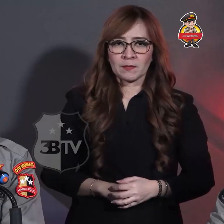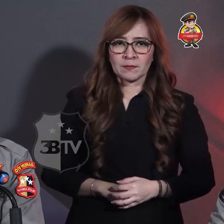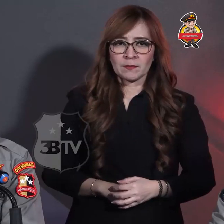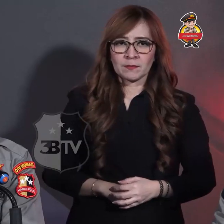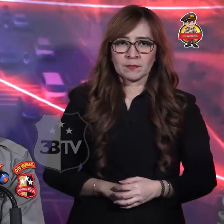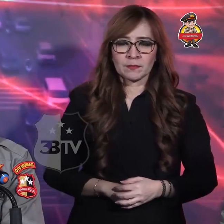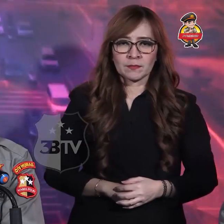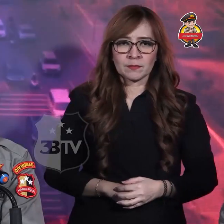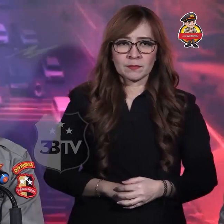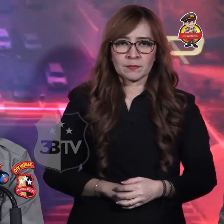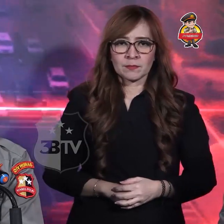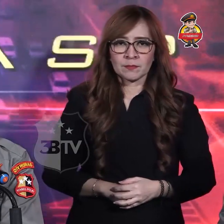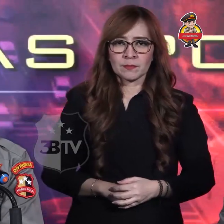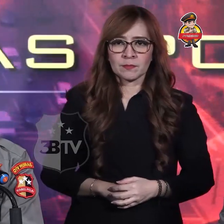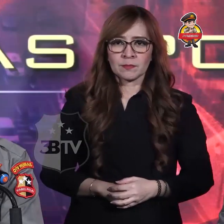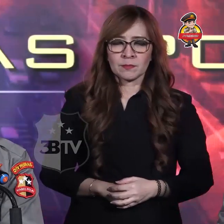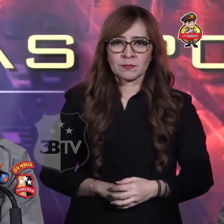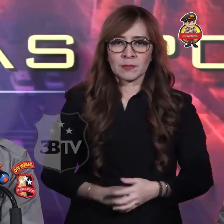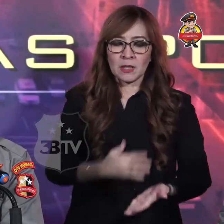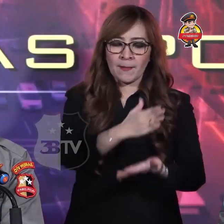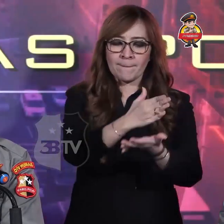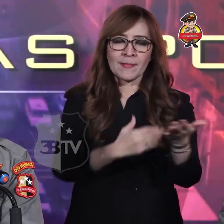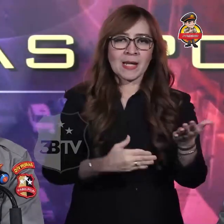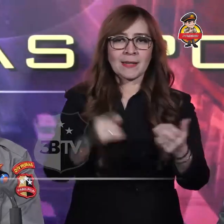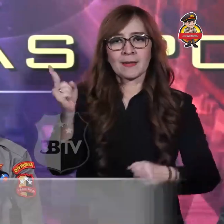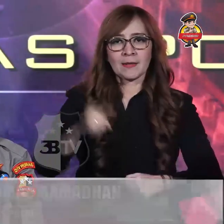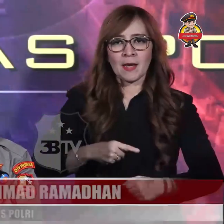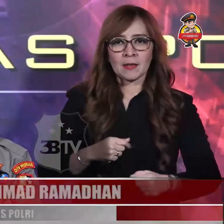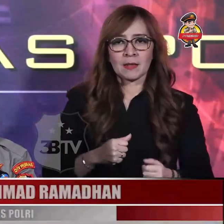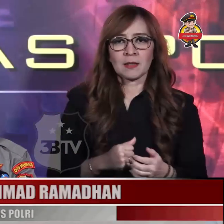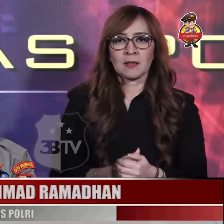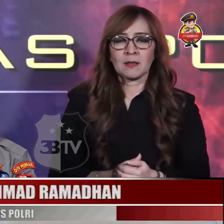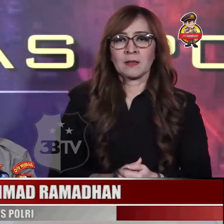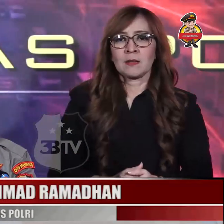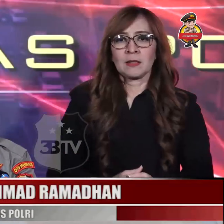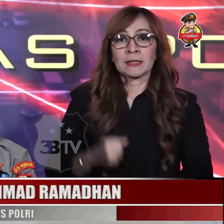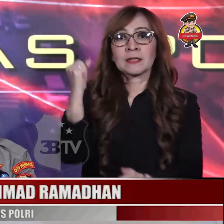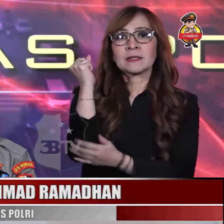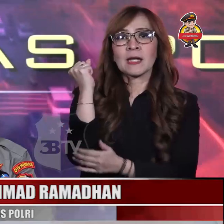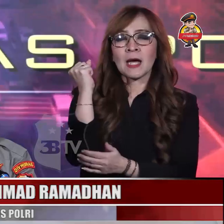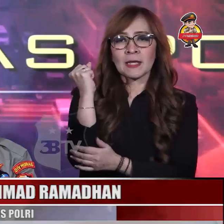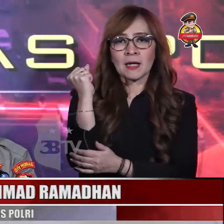juga ya merupakan bagian dari tindak pidana perdagangan orang.